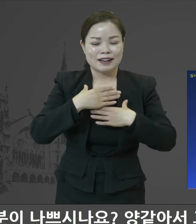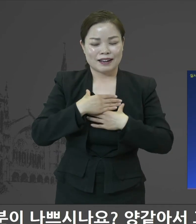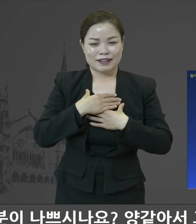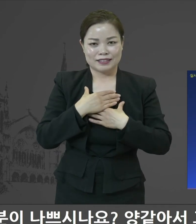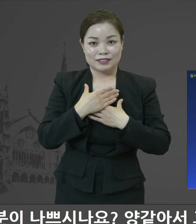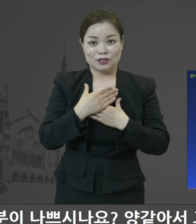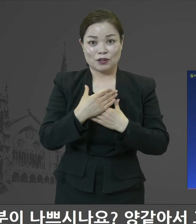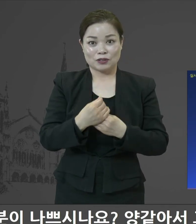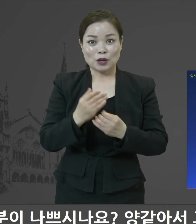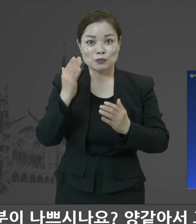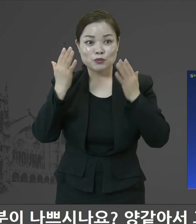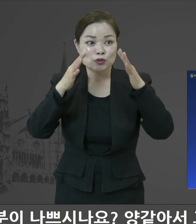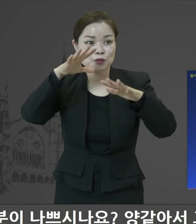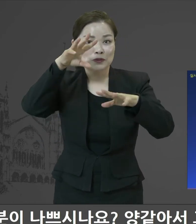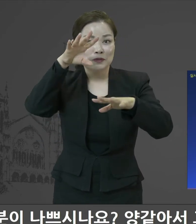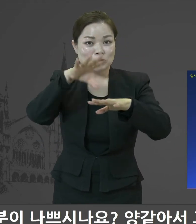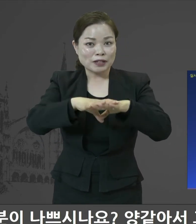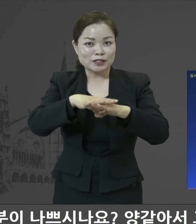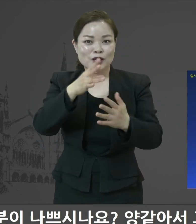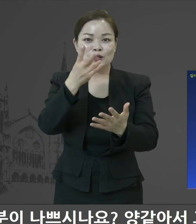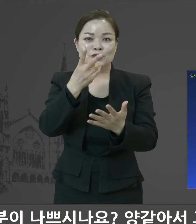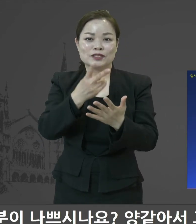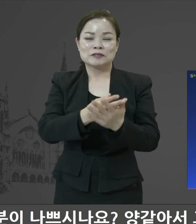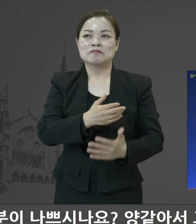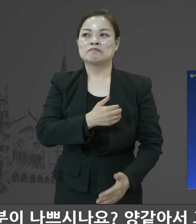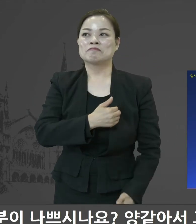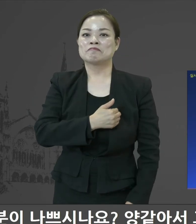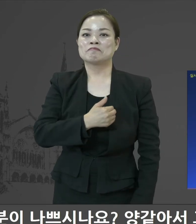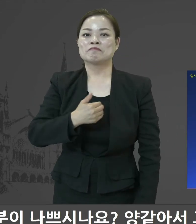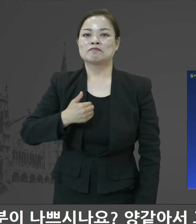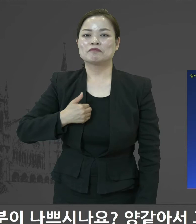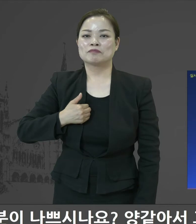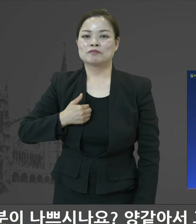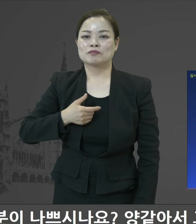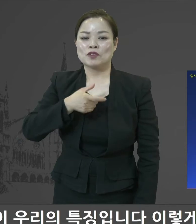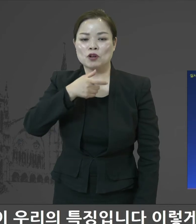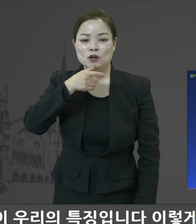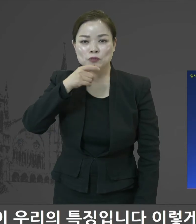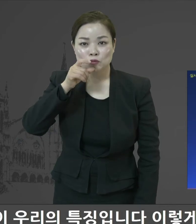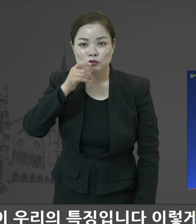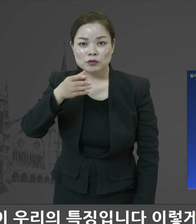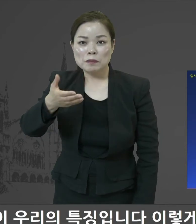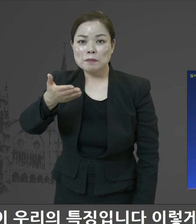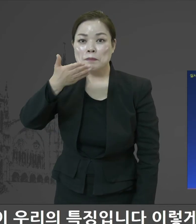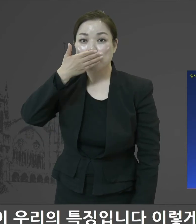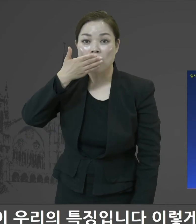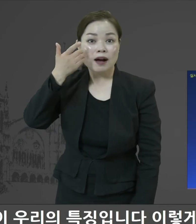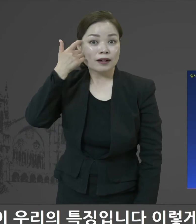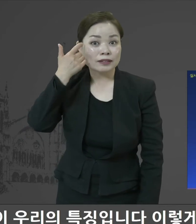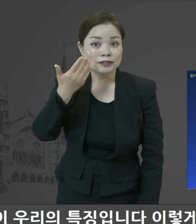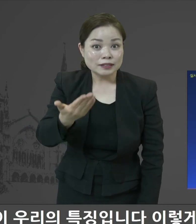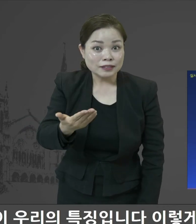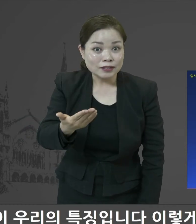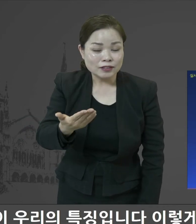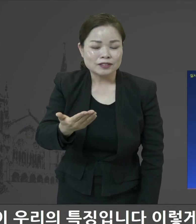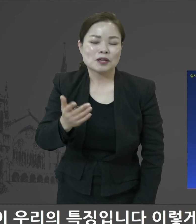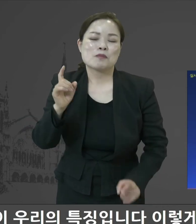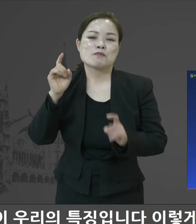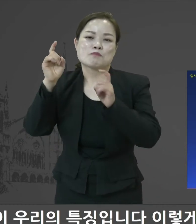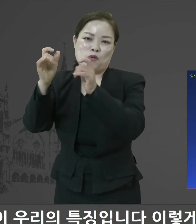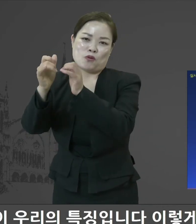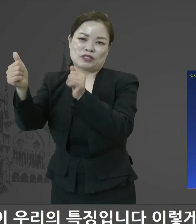안전하고 푸른 풀밭에 누워서 여유로이 물을 마실 수 있는 이유가 무엇입니까? 목자